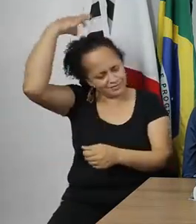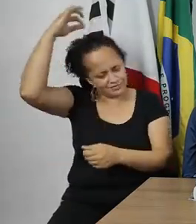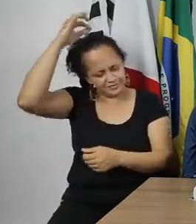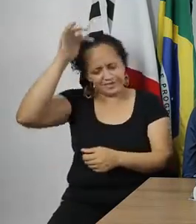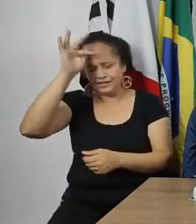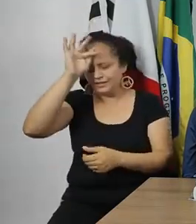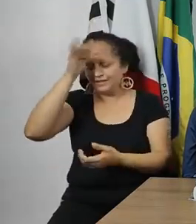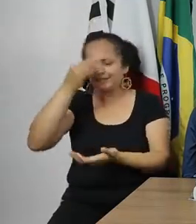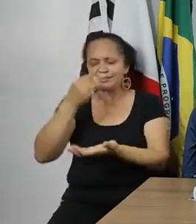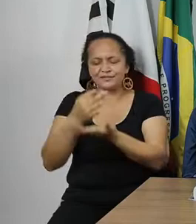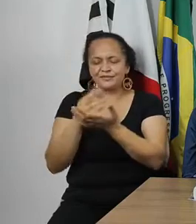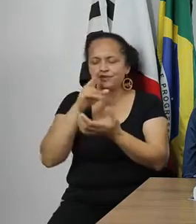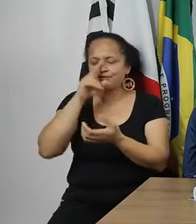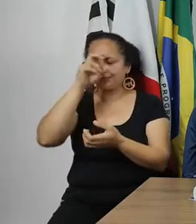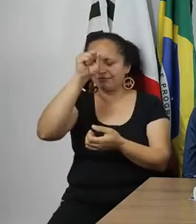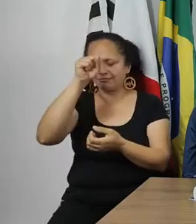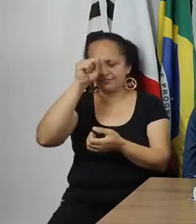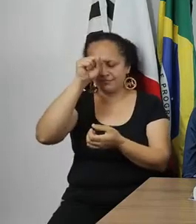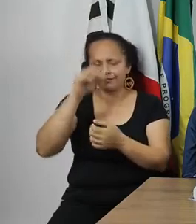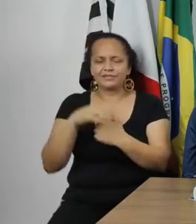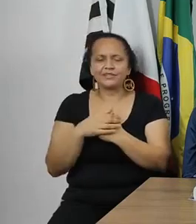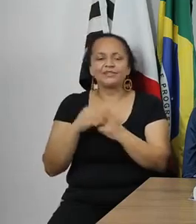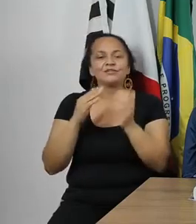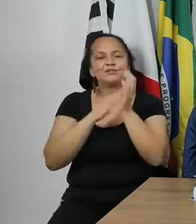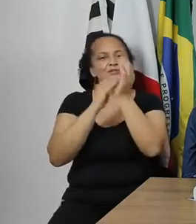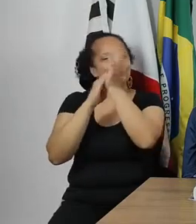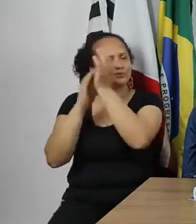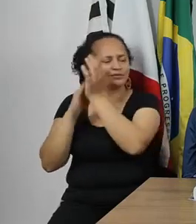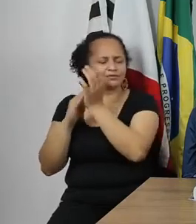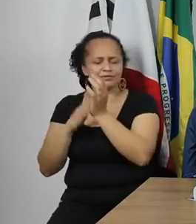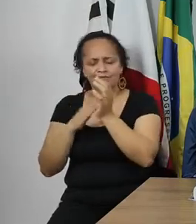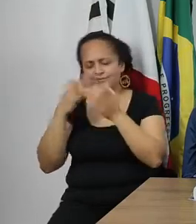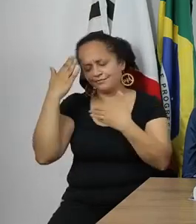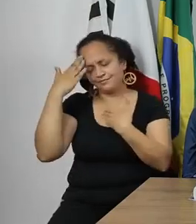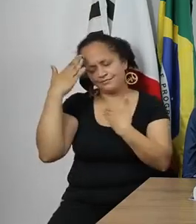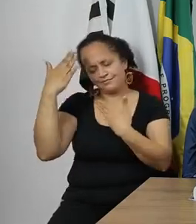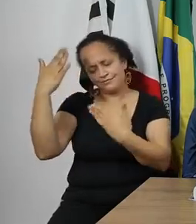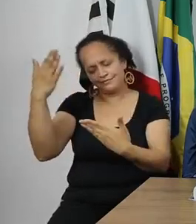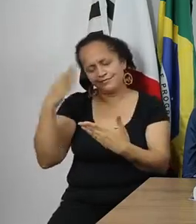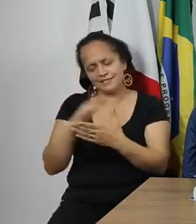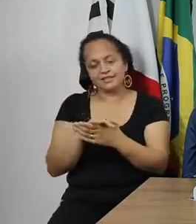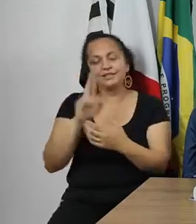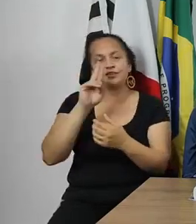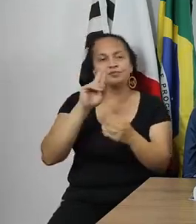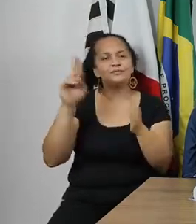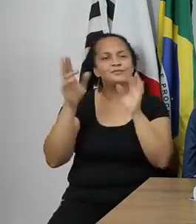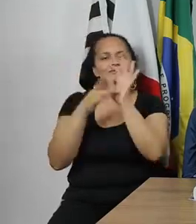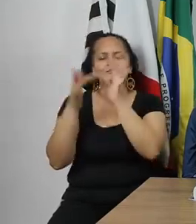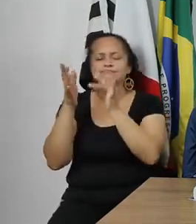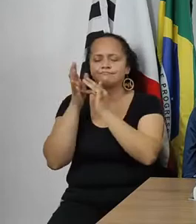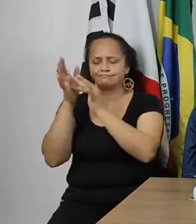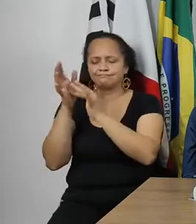seja fortalecida, meu Pai. Nós Te louvamos, Senhor, e Te agradecemos.